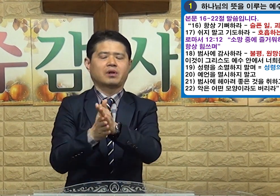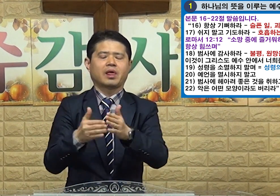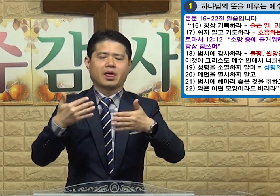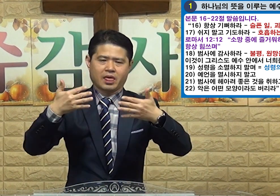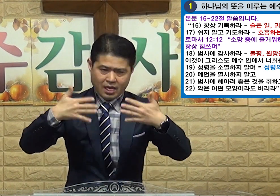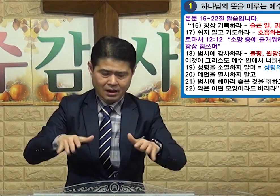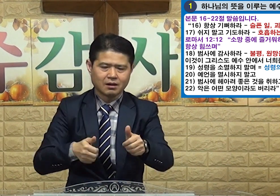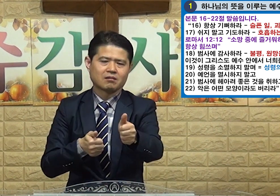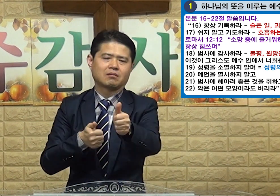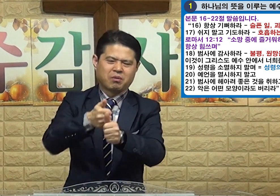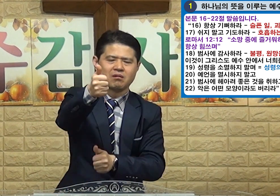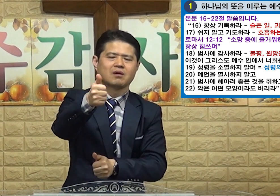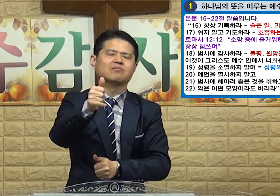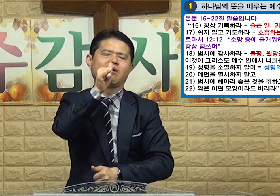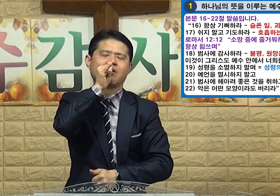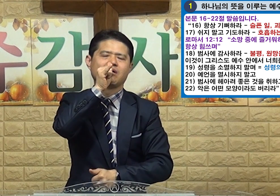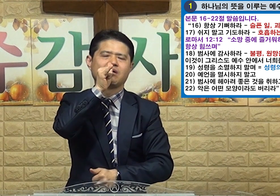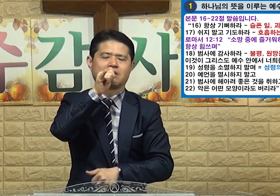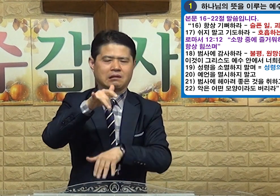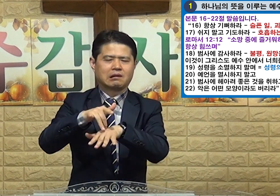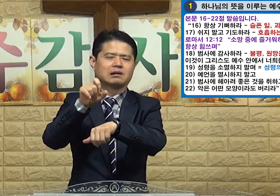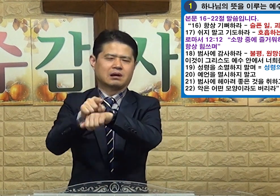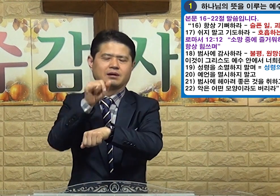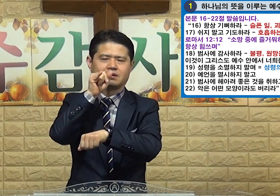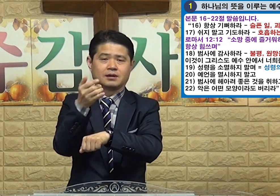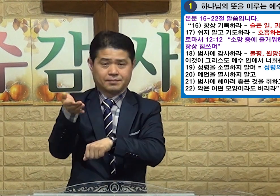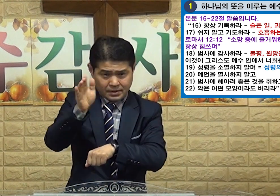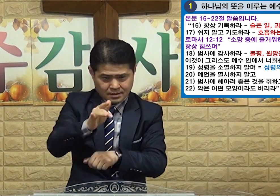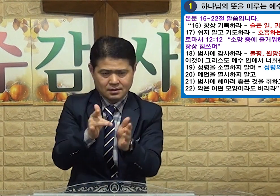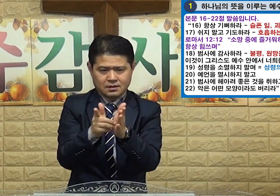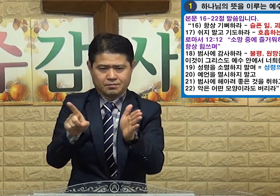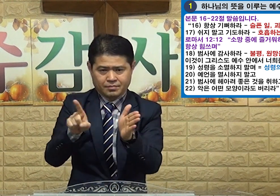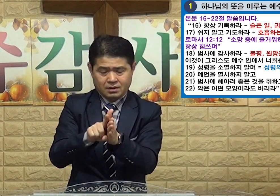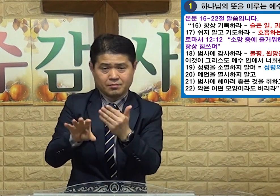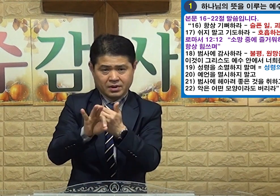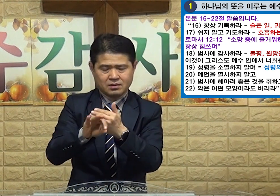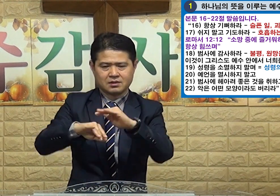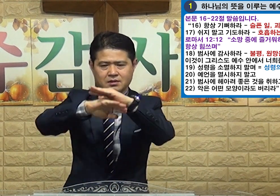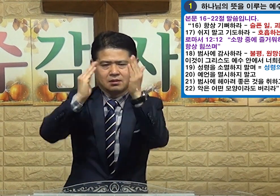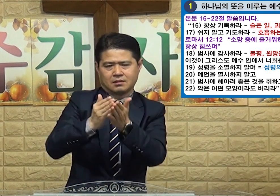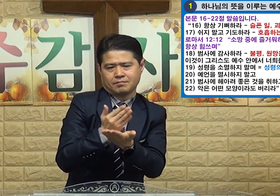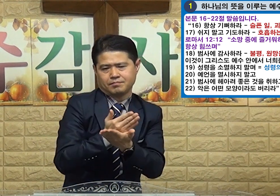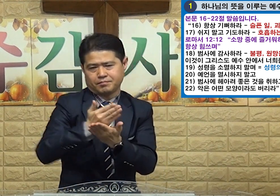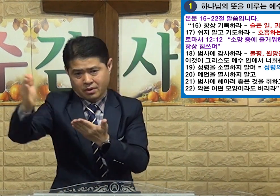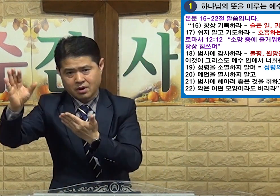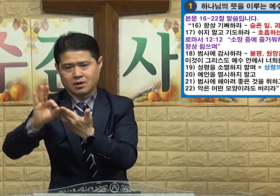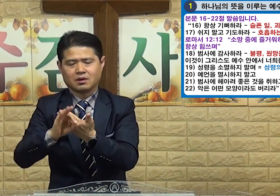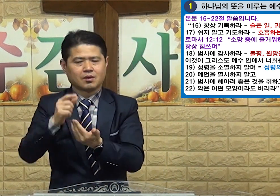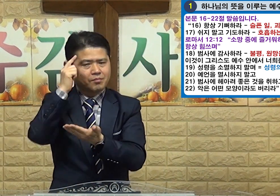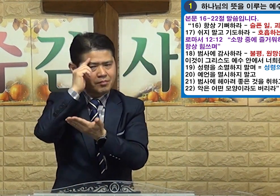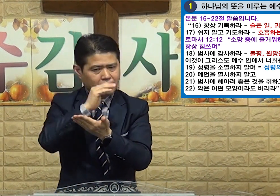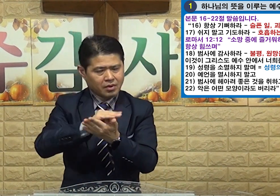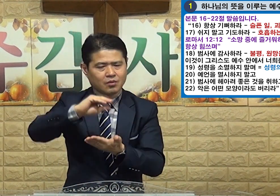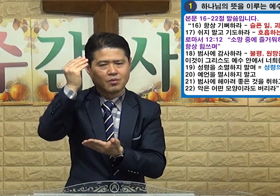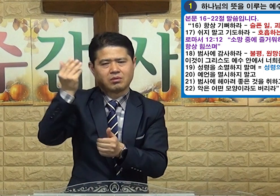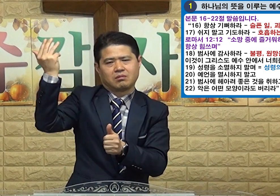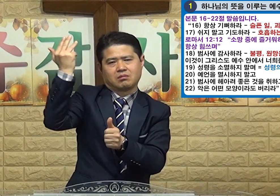인간은 힘이 없습니다. 약한 존재입니다. 마귀는 그런 특성을 알지만 예수님께서는 모든 것을 마귀를